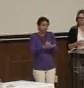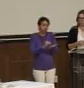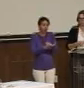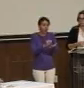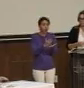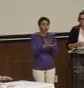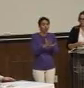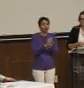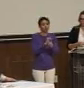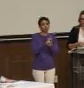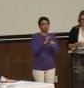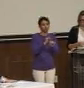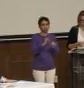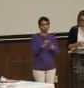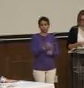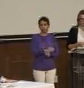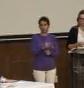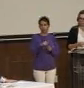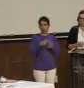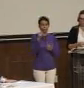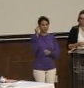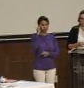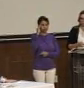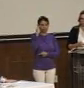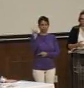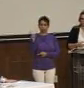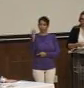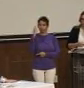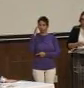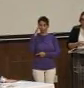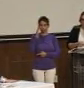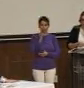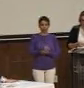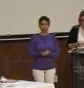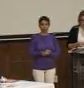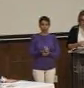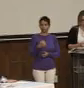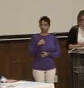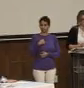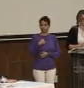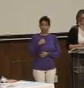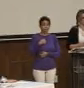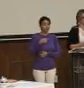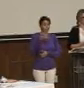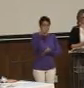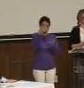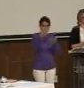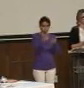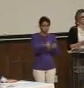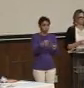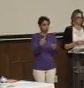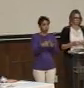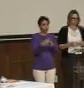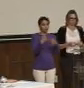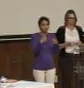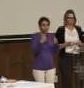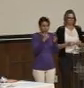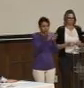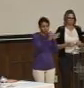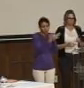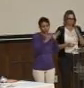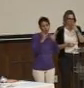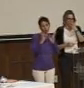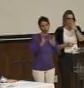aqui no meio, mas... Eu entendi. Tá. Eu sou plenamente a favor da ficha limpa, né? Que candidatos